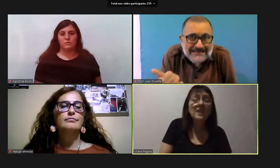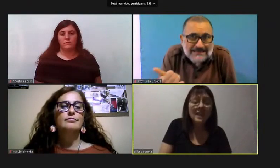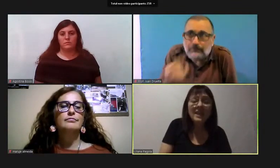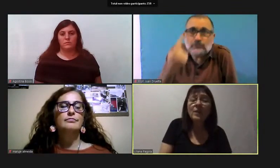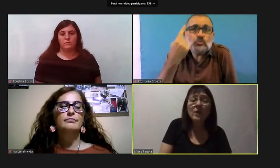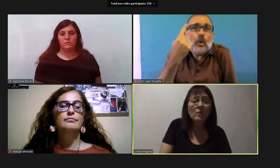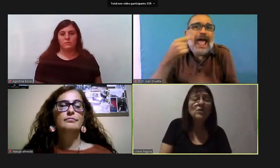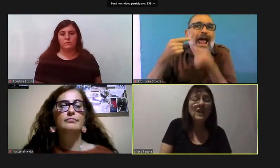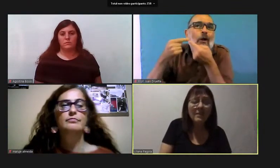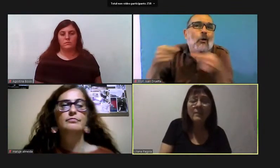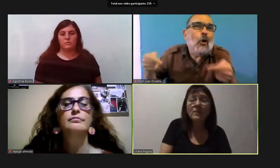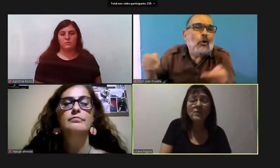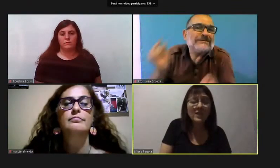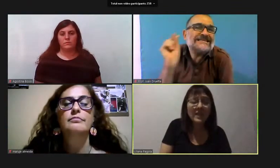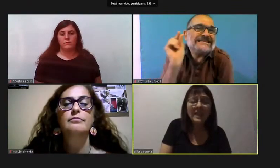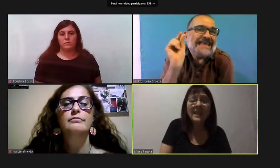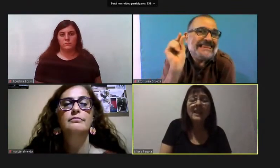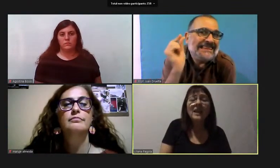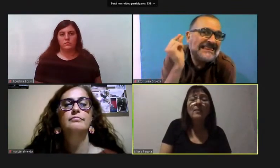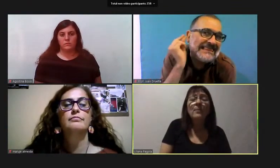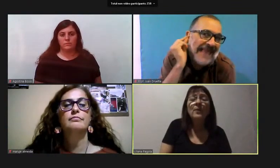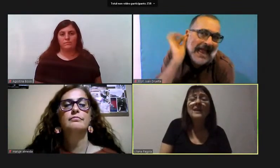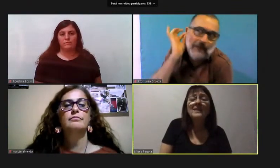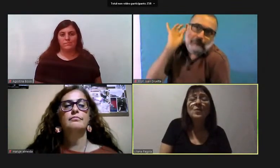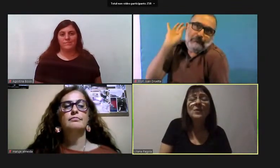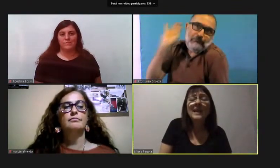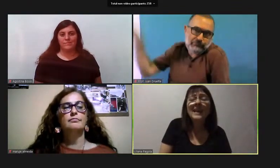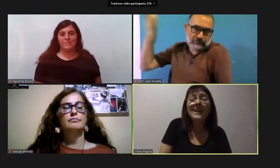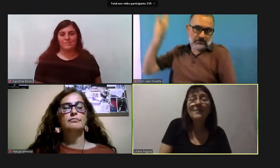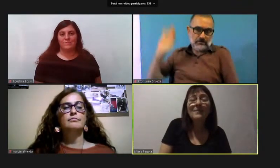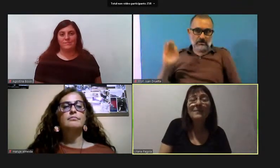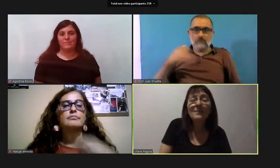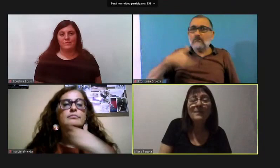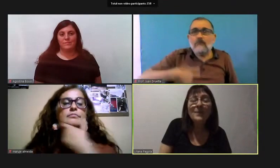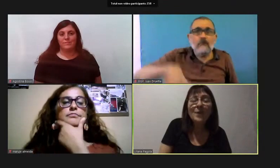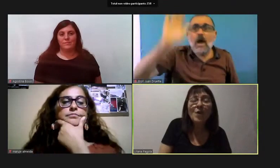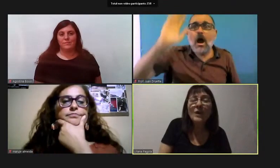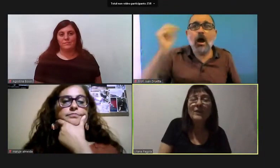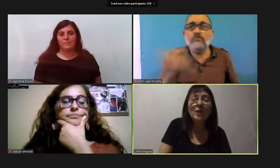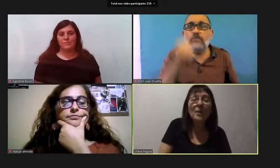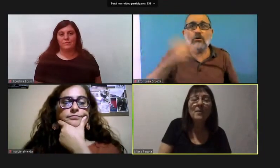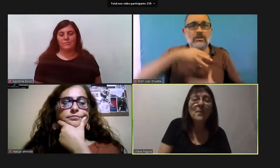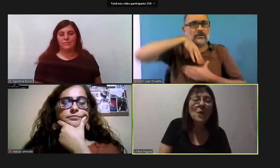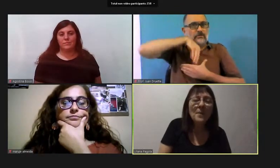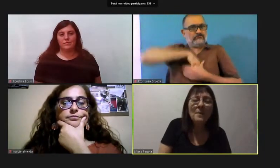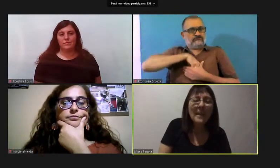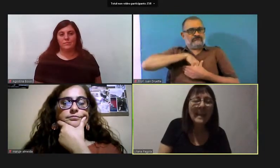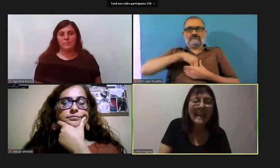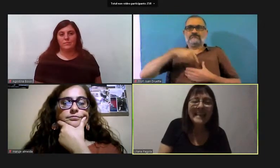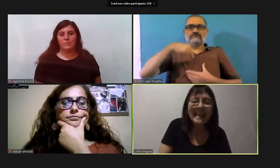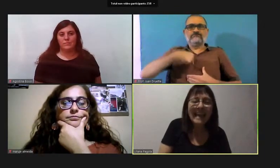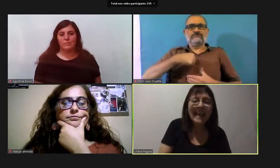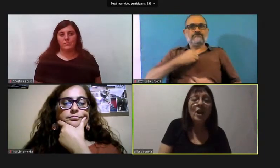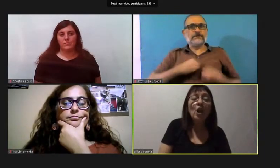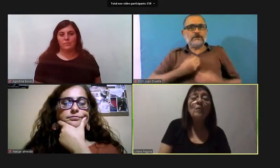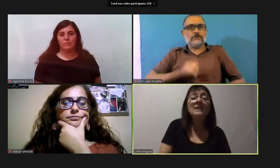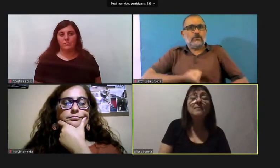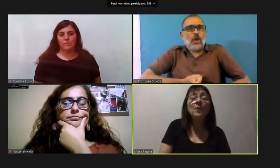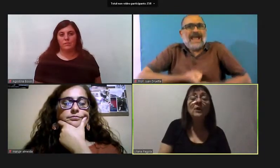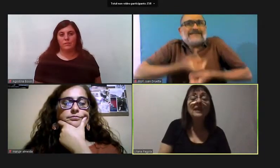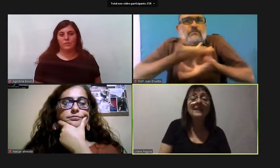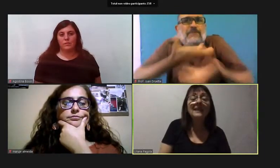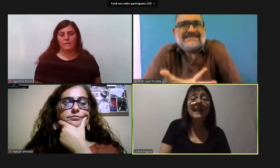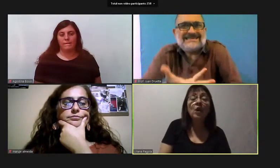eso. Sí, no escuchamos, sí, pero es una cuestión muy pequeña. Lo